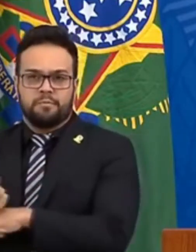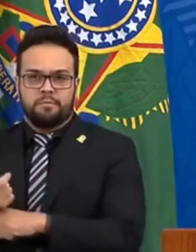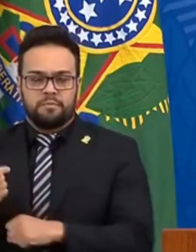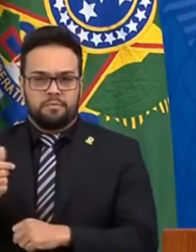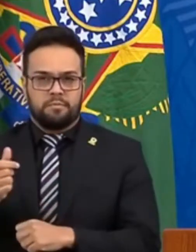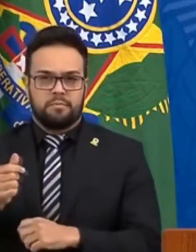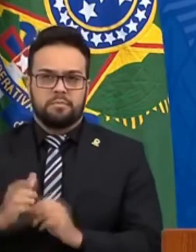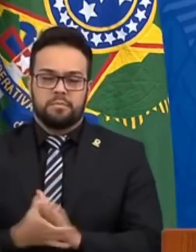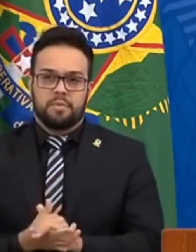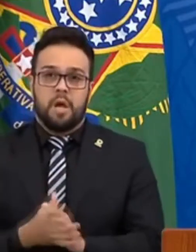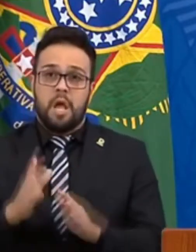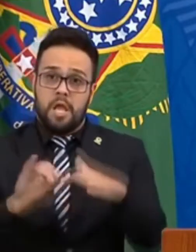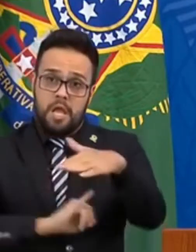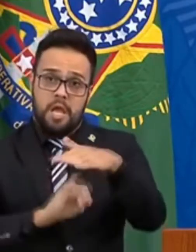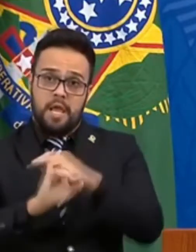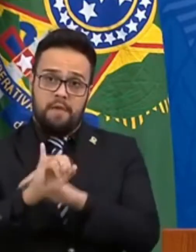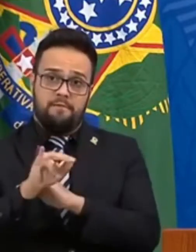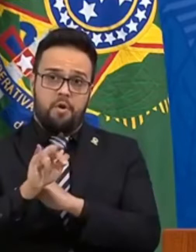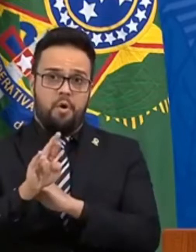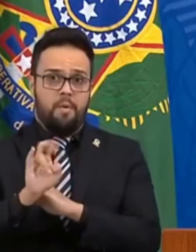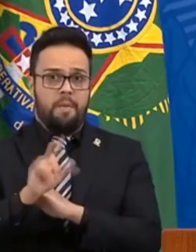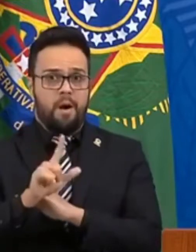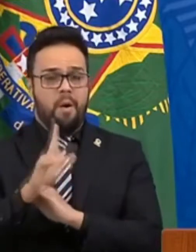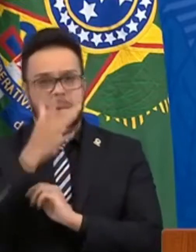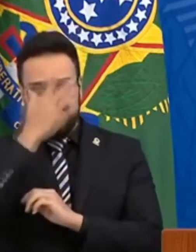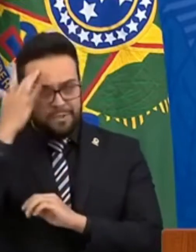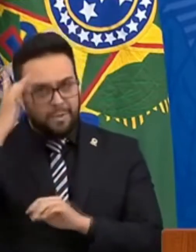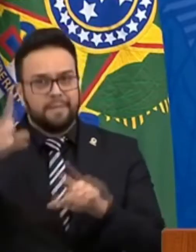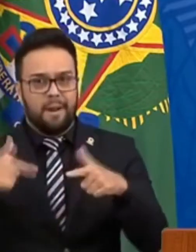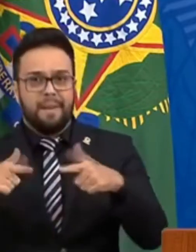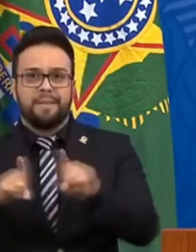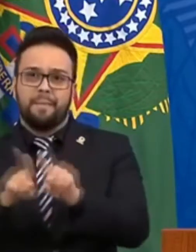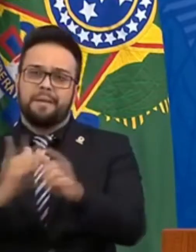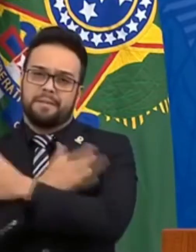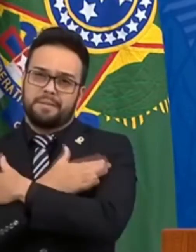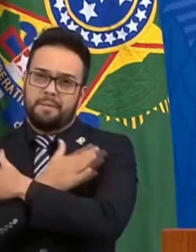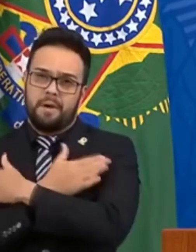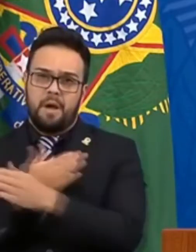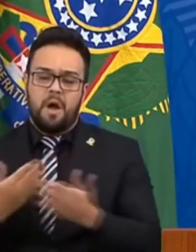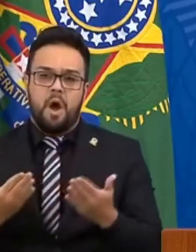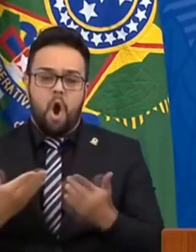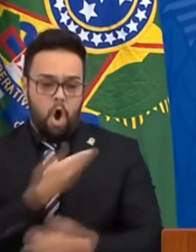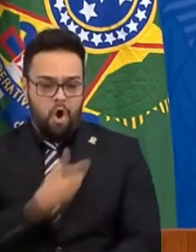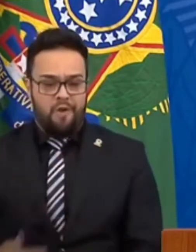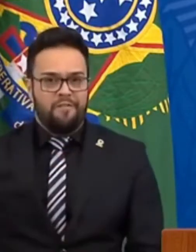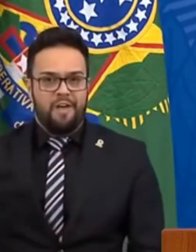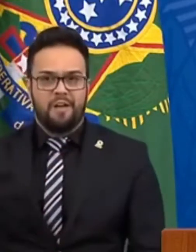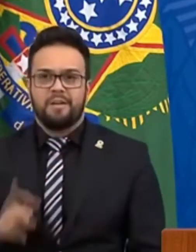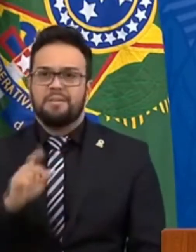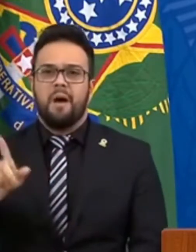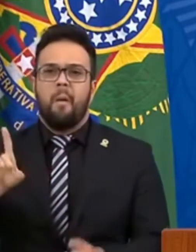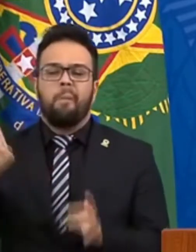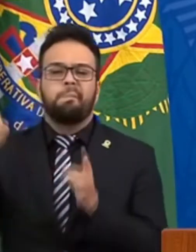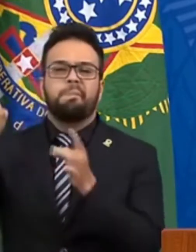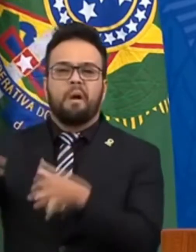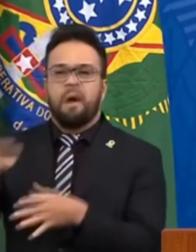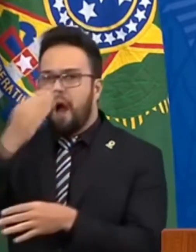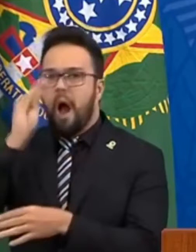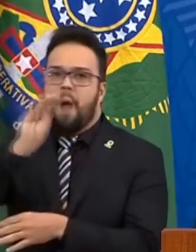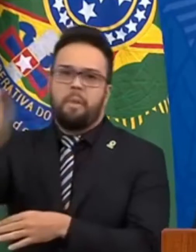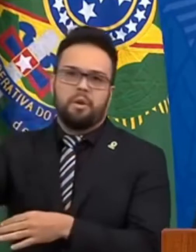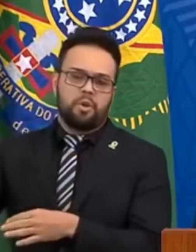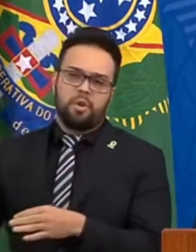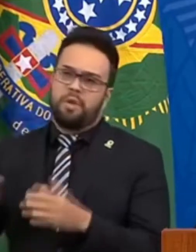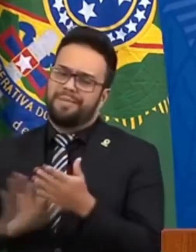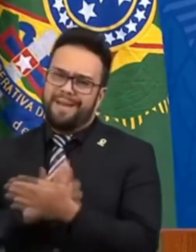e a semelhança o então governo não abandonou em momento nenhum os mais